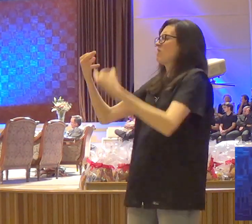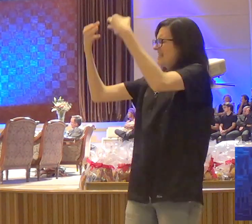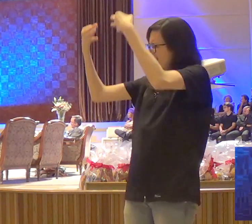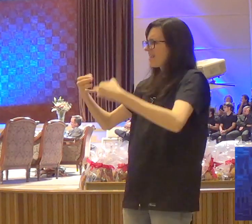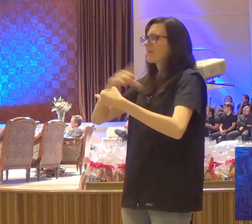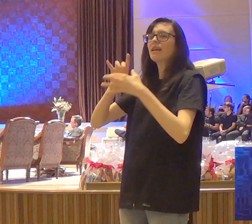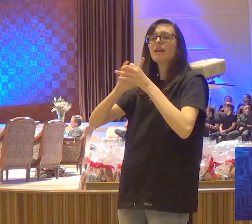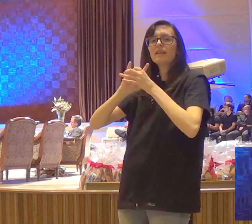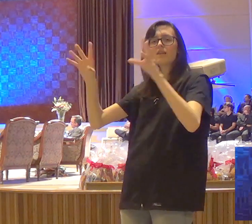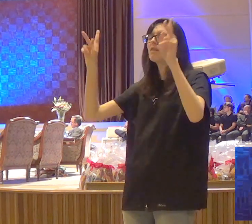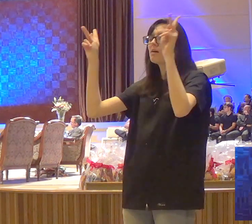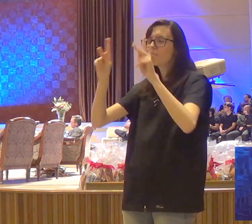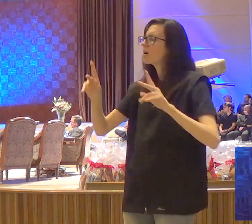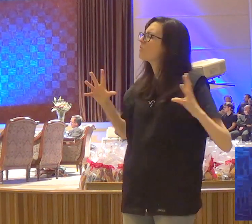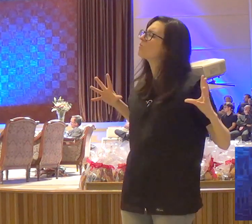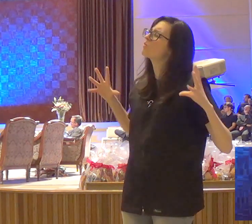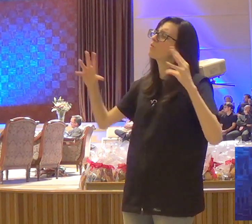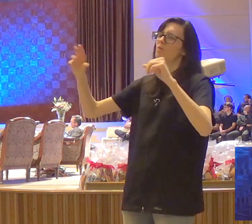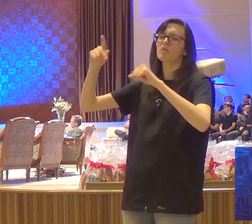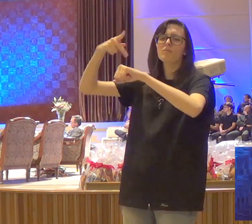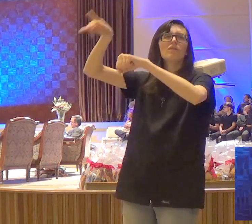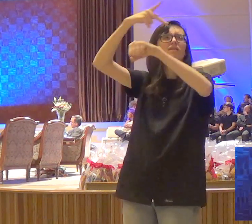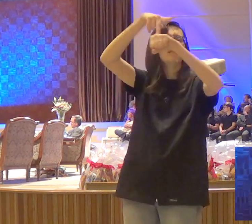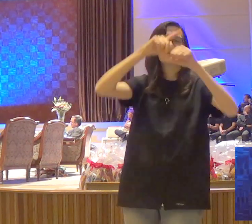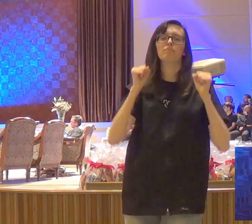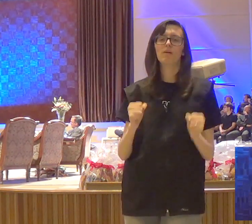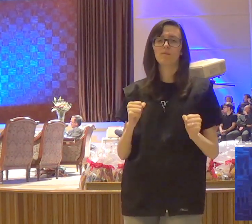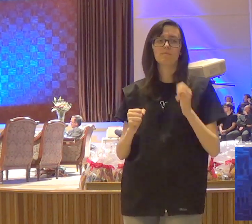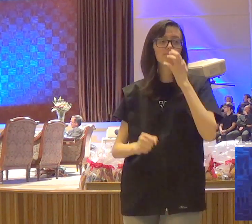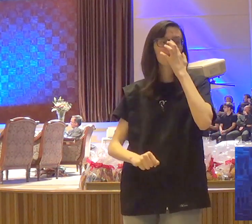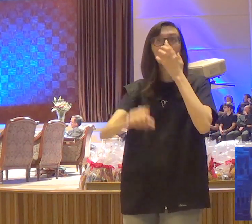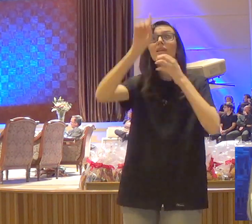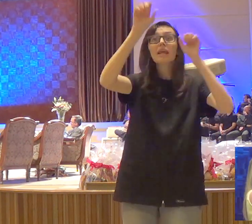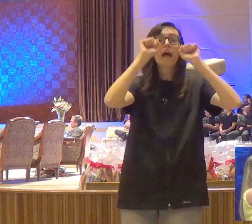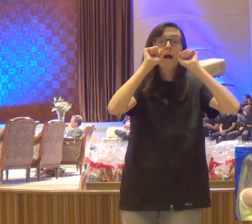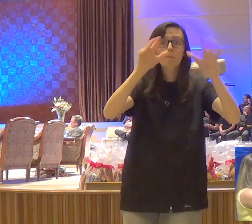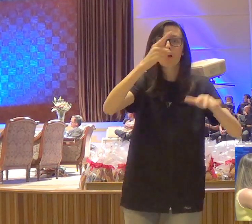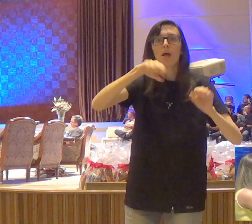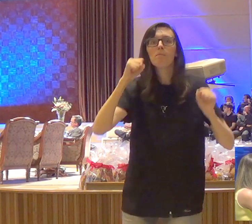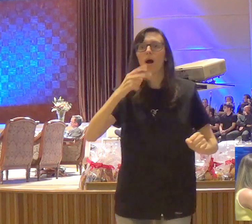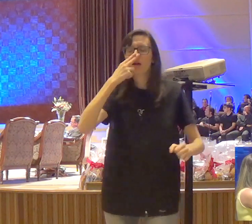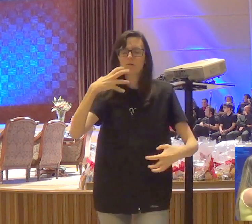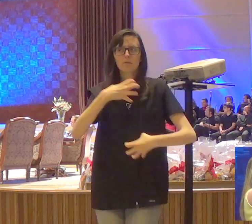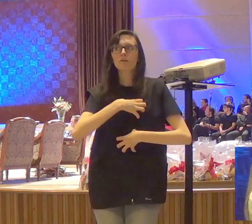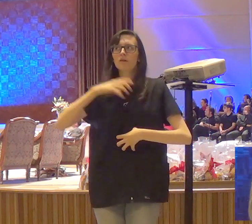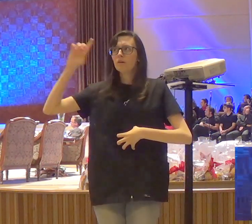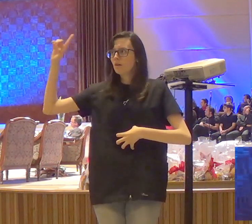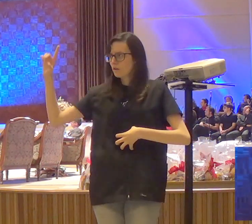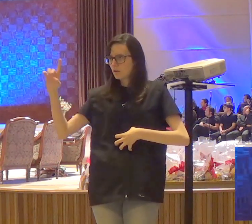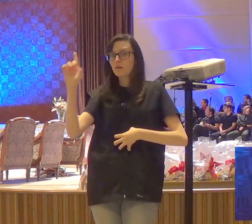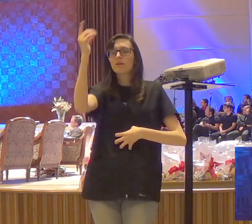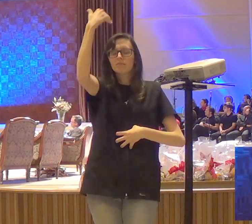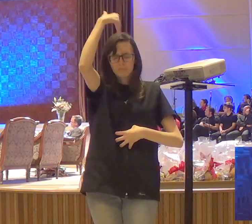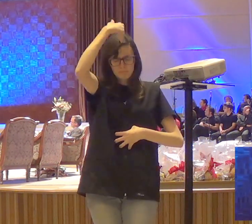a liberdade e a paz entre todos os povos. E que Deus abençoe você com loucura suficiente para acreditar